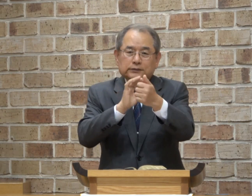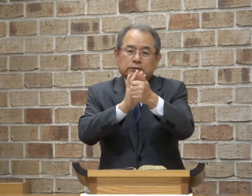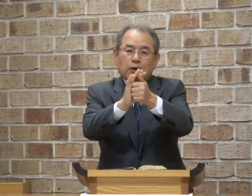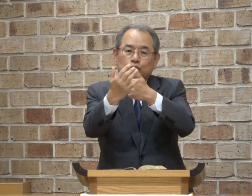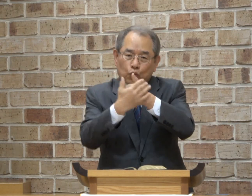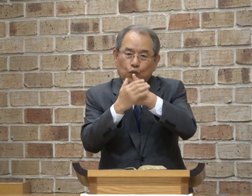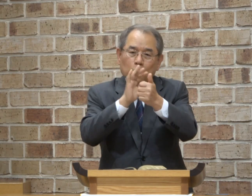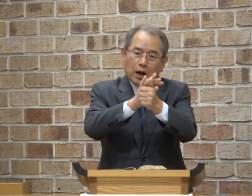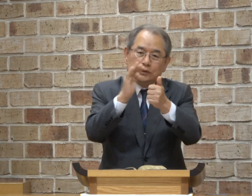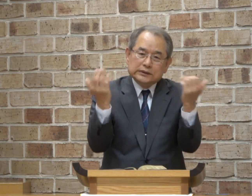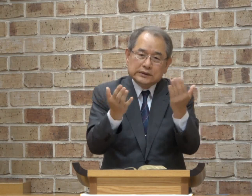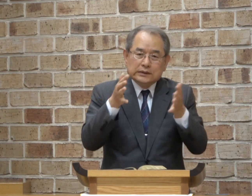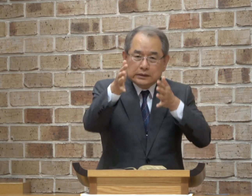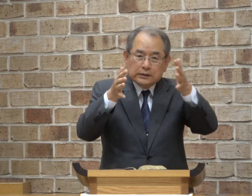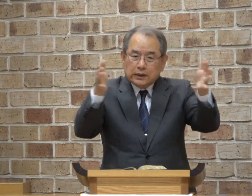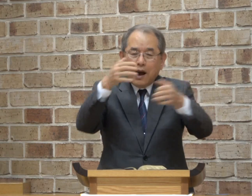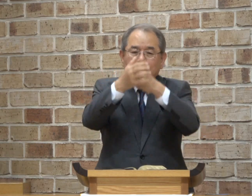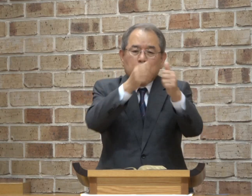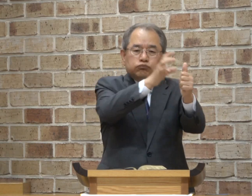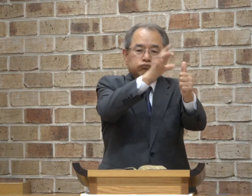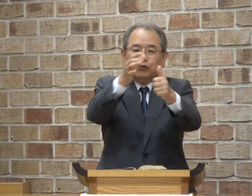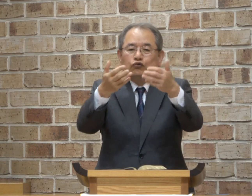각자 본인의 역할이 다릅니다.